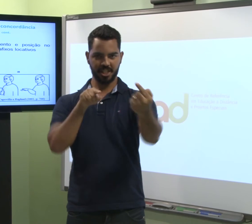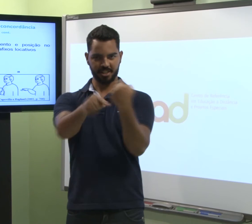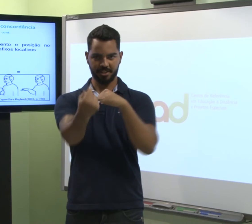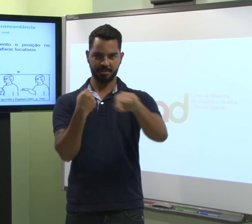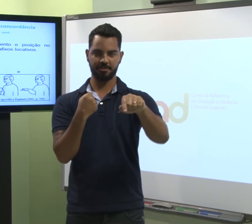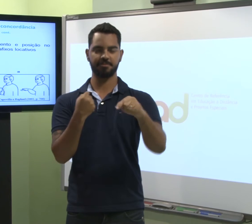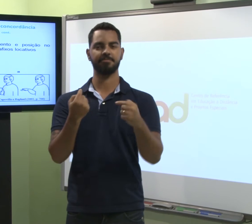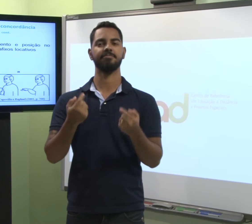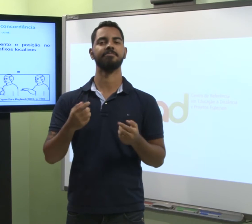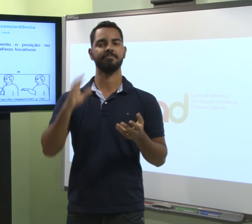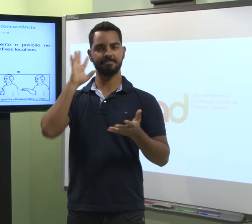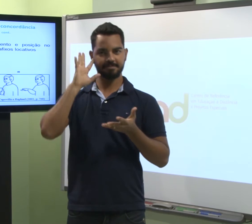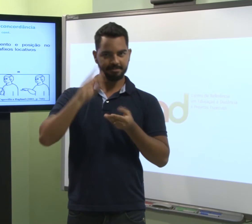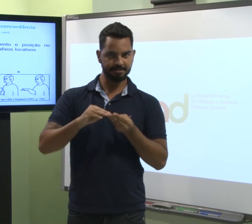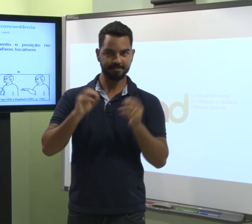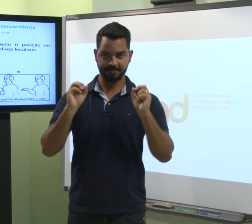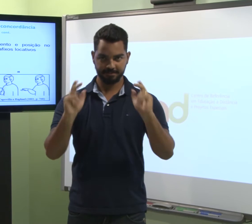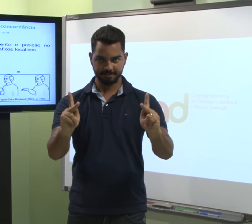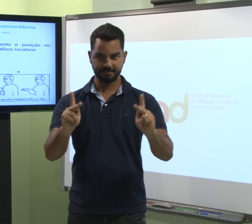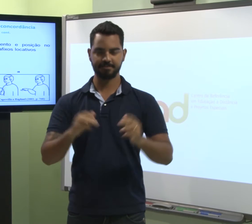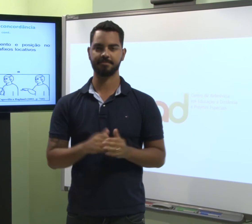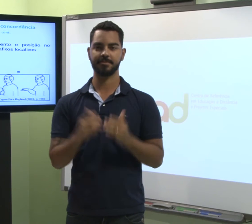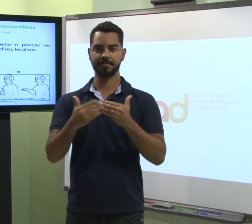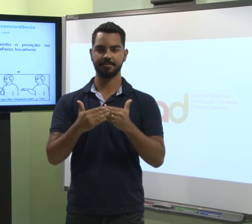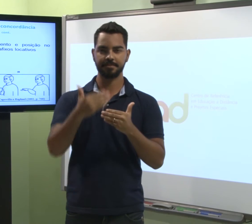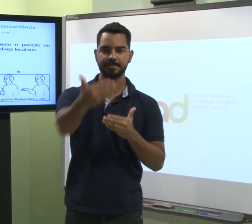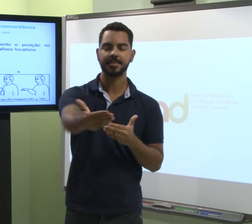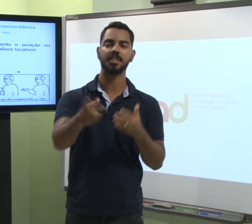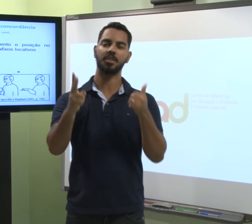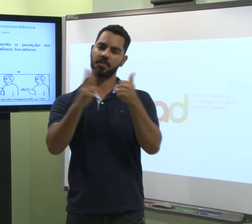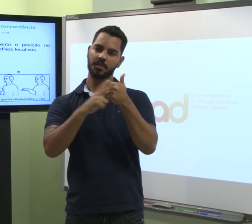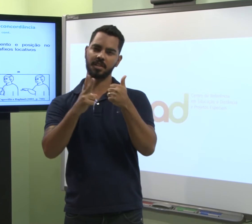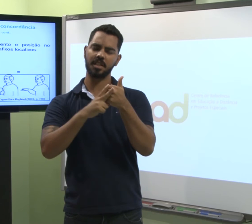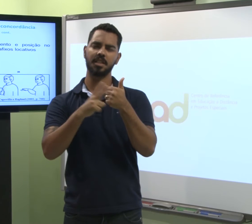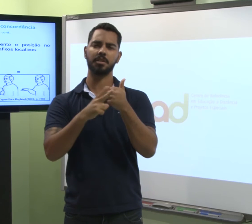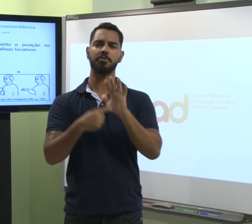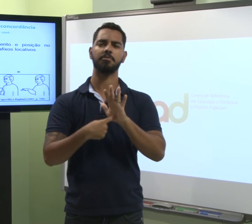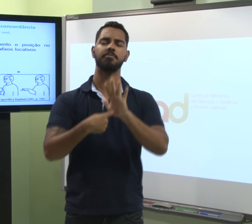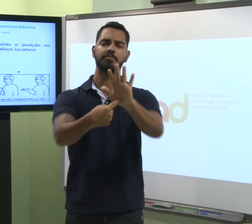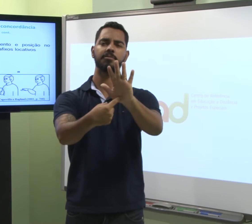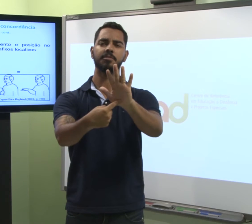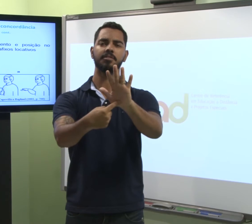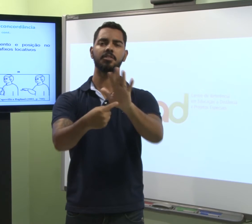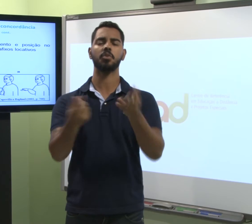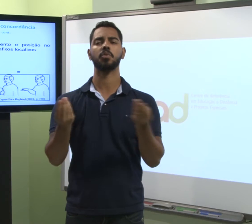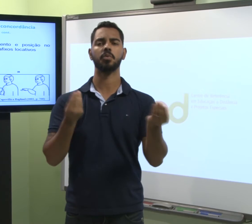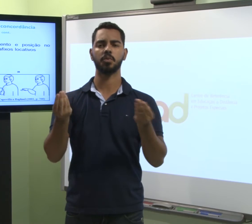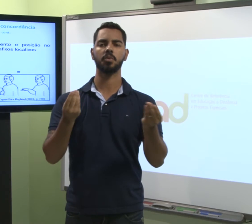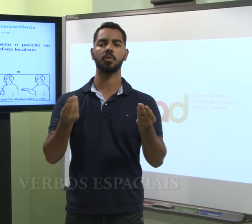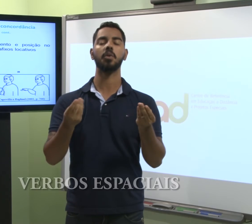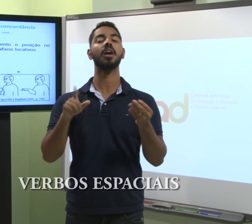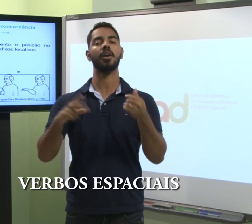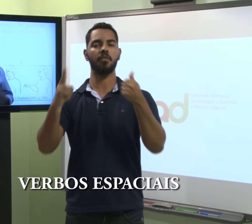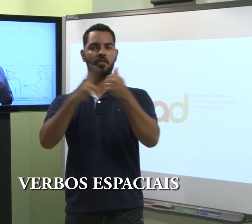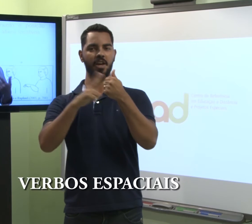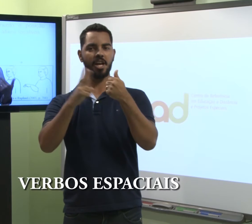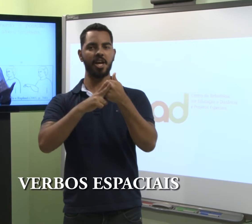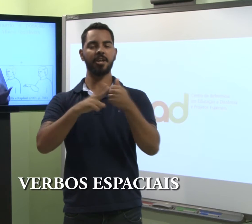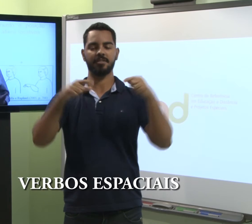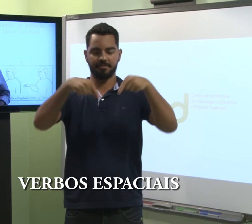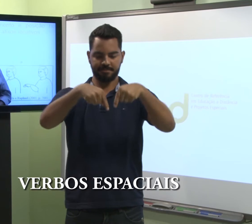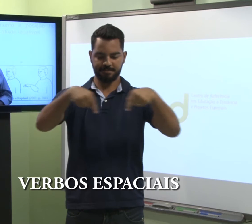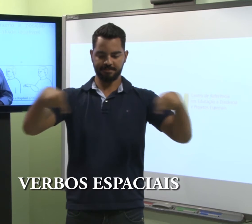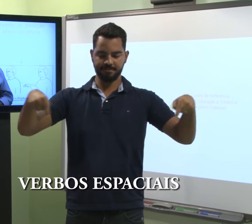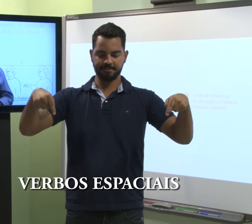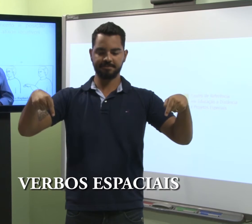Seguindo em frente com os nossos estudos sobre os tipos de verbo na Libras, veremos agora sobre os verbos espaciais. Bom,